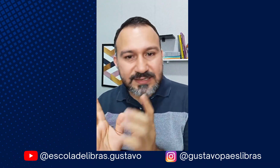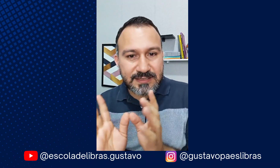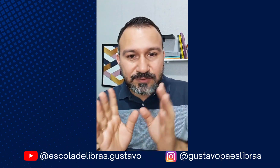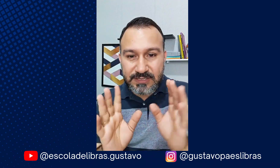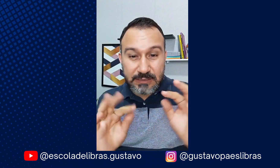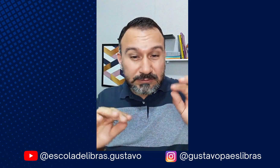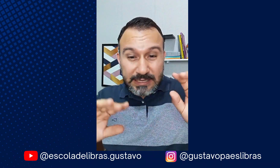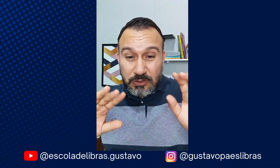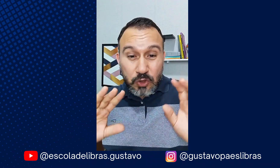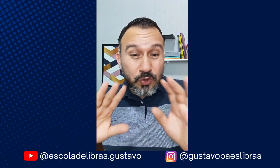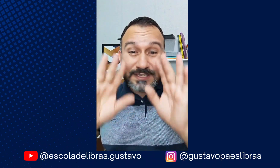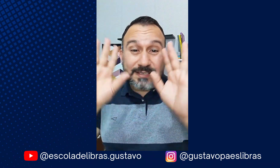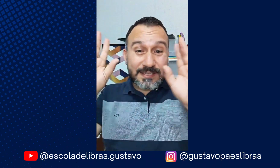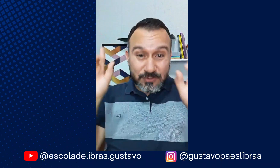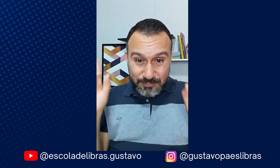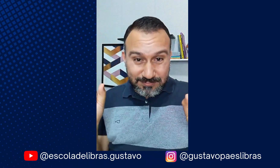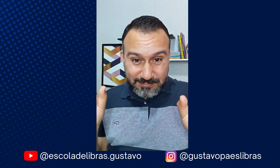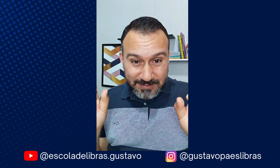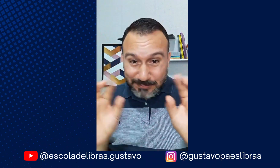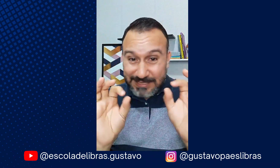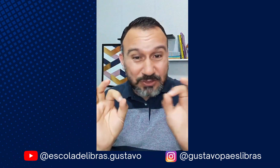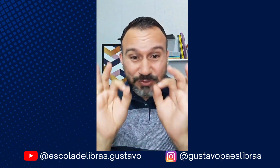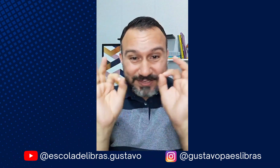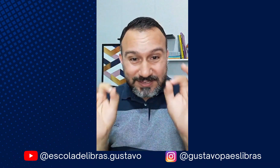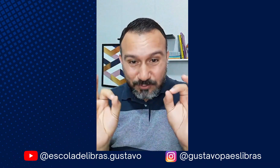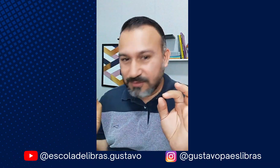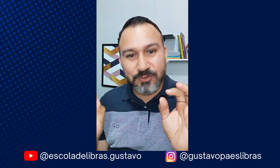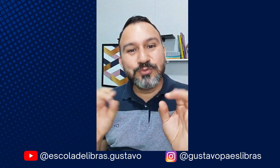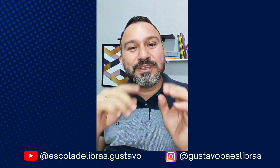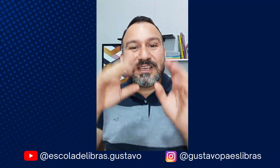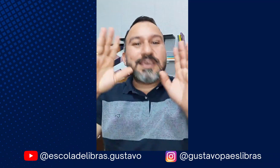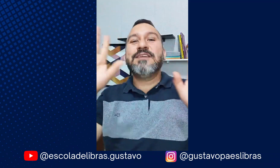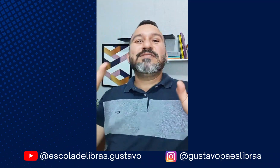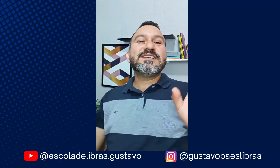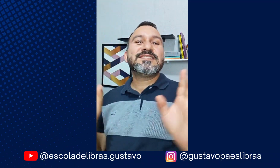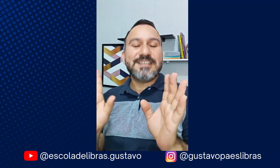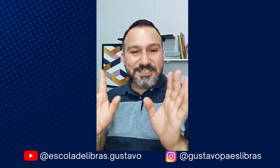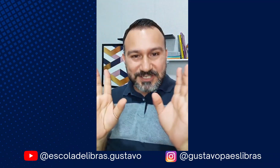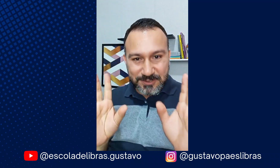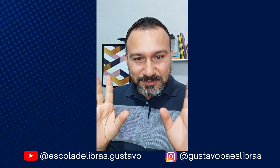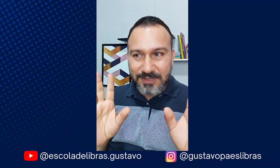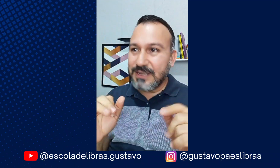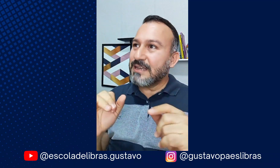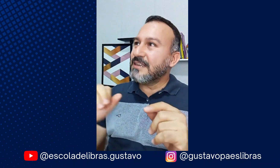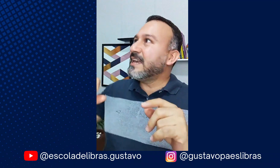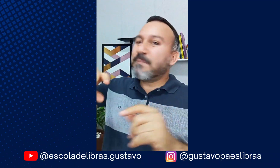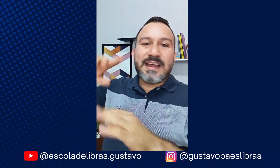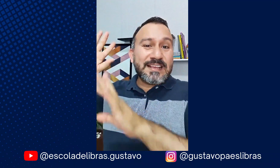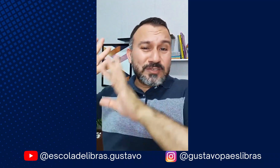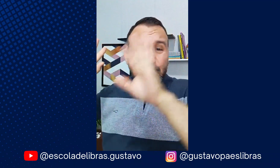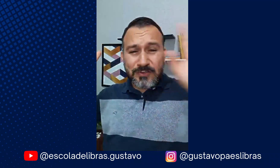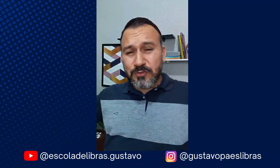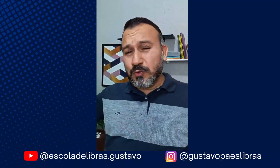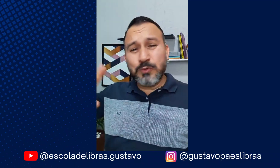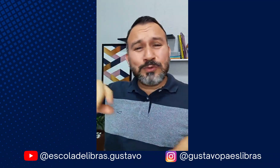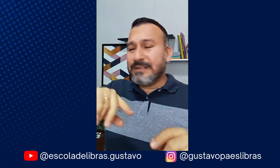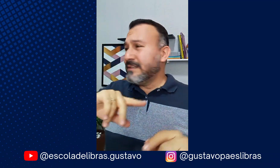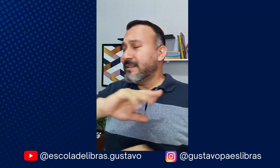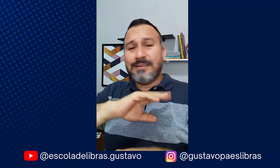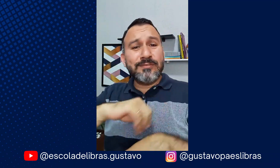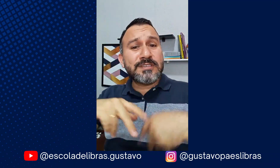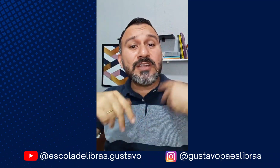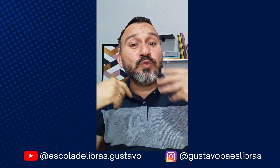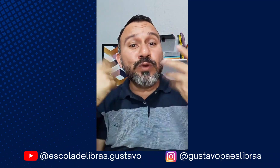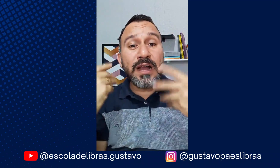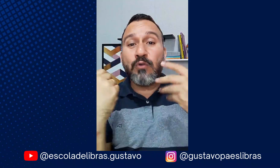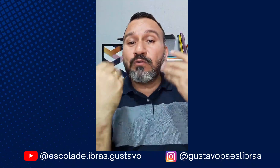e assim você não tem noção do que vai ser dito e aparece um assunto ali